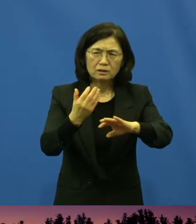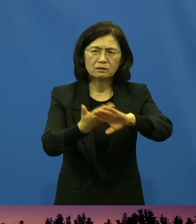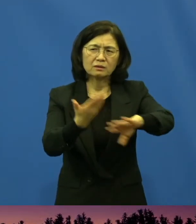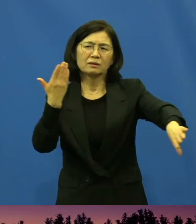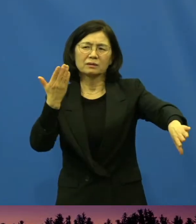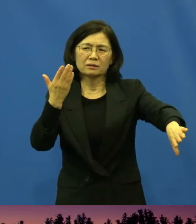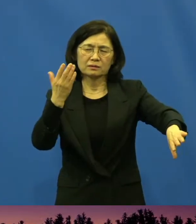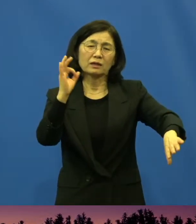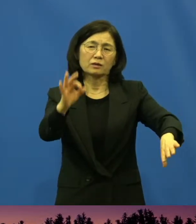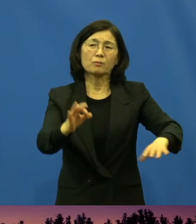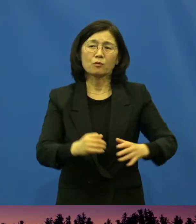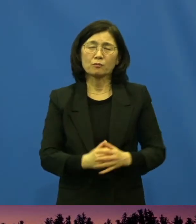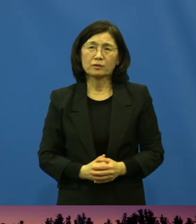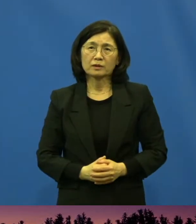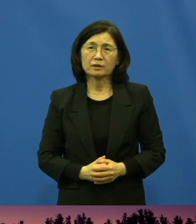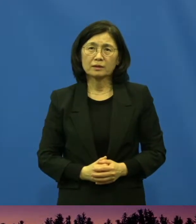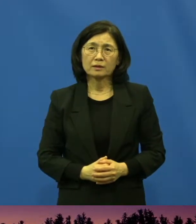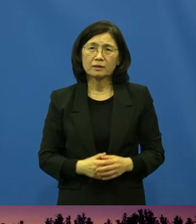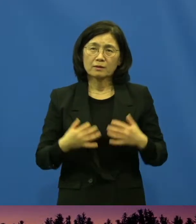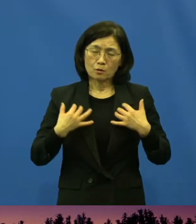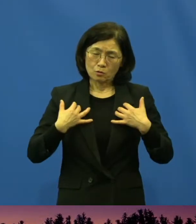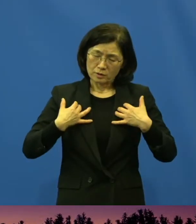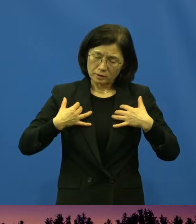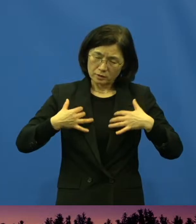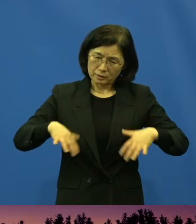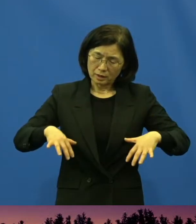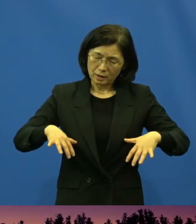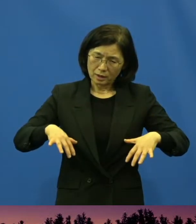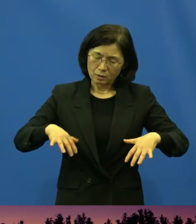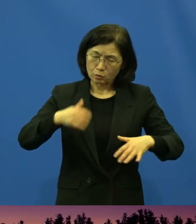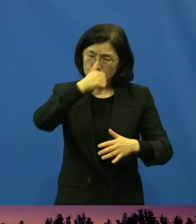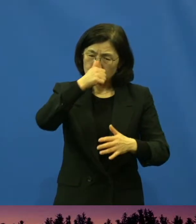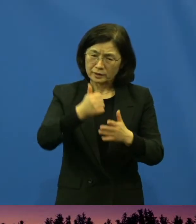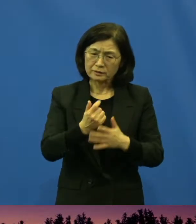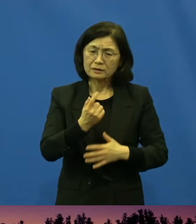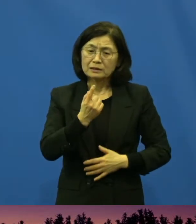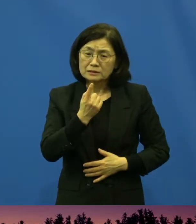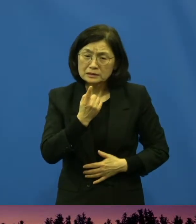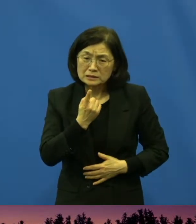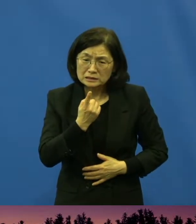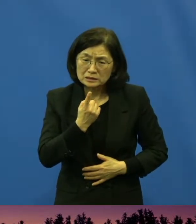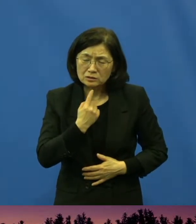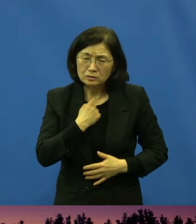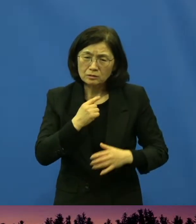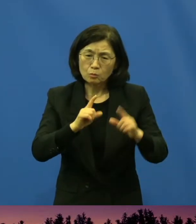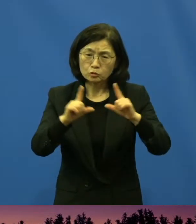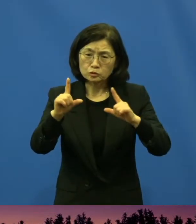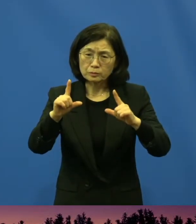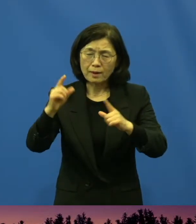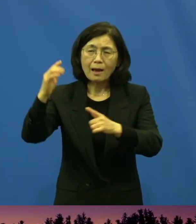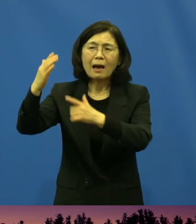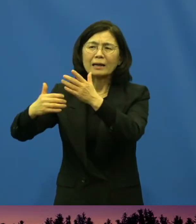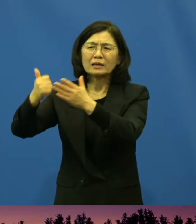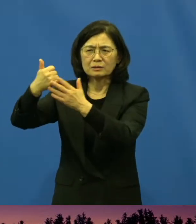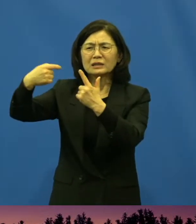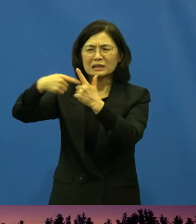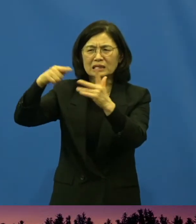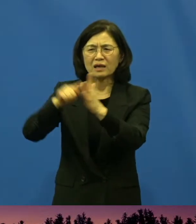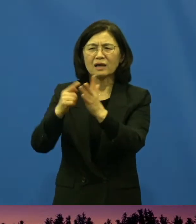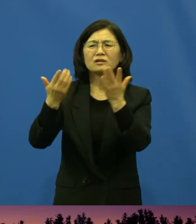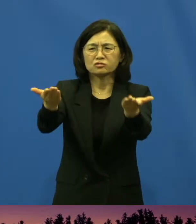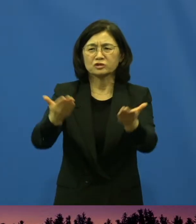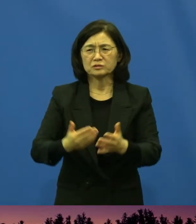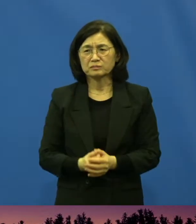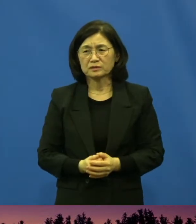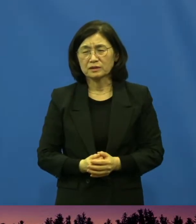우리가 연약하여 넘어진 것을 이해하시는 분. 여러분, 우리의 삶 가운데 얼마나 많이 넘어집니까? 우리가 주님을